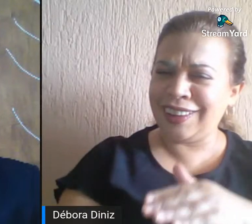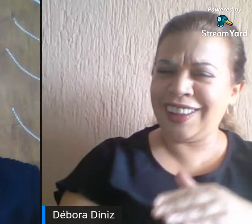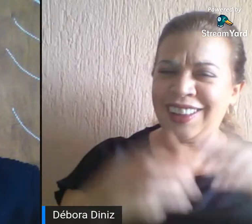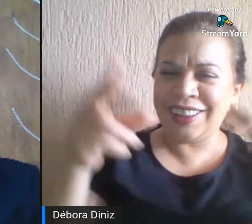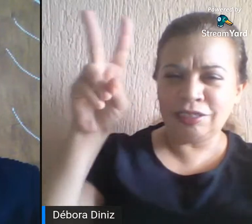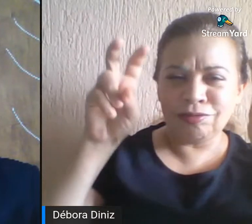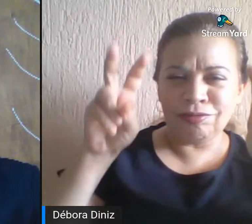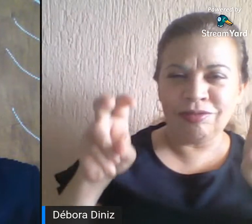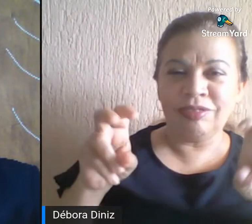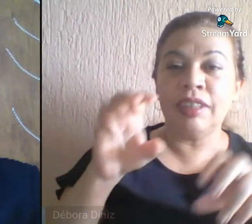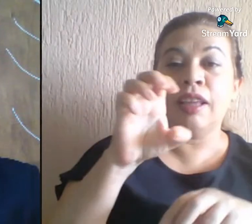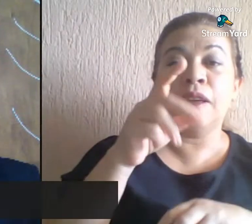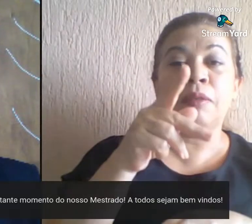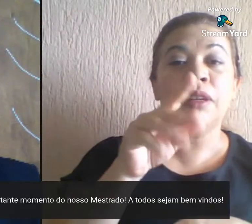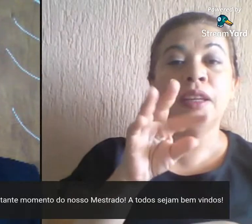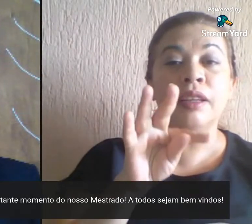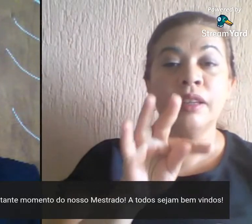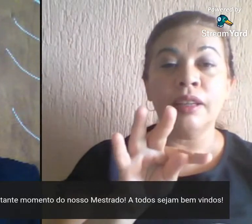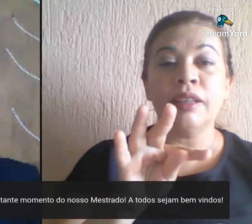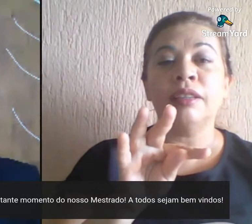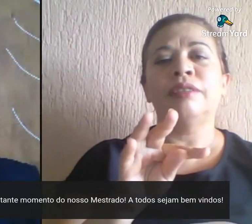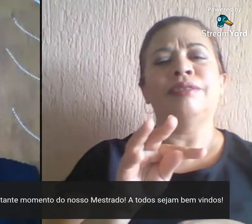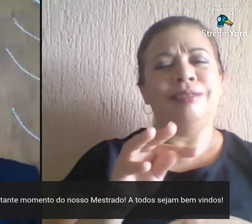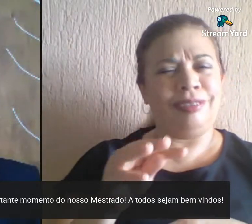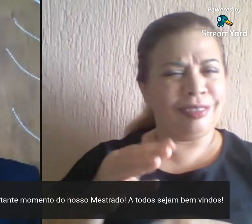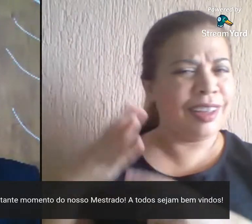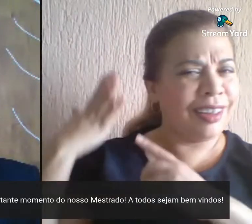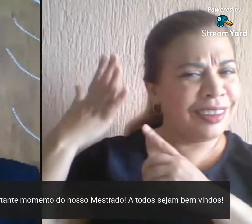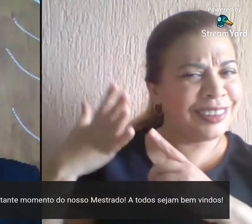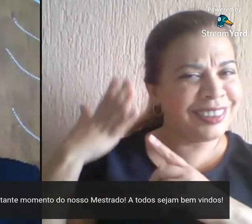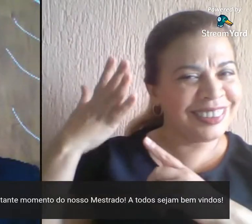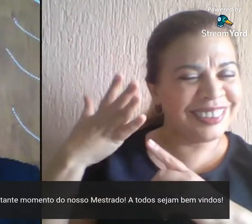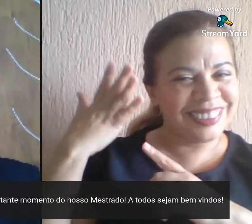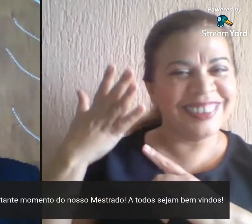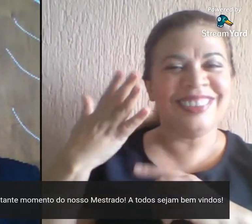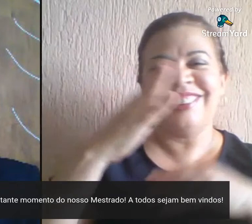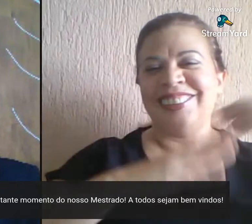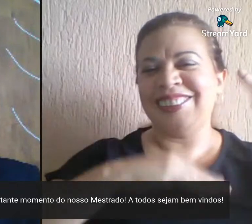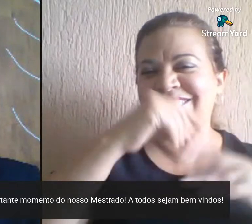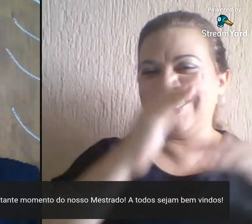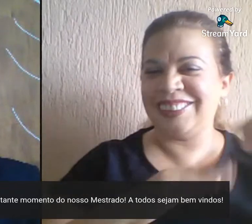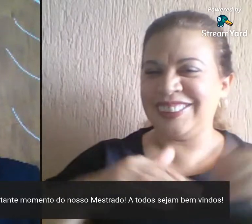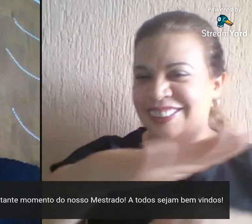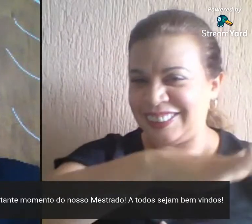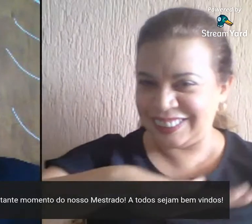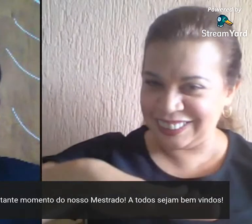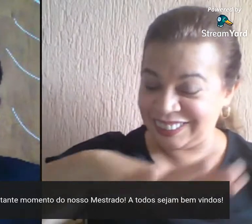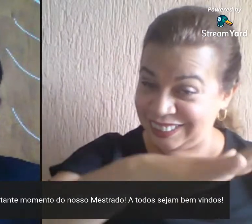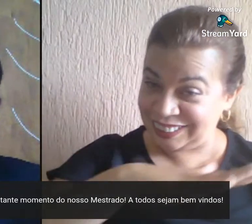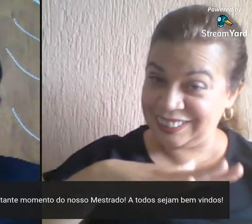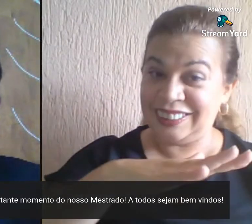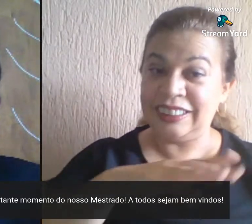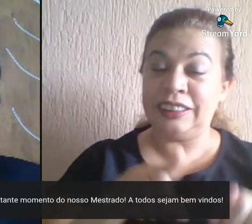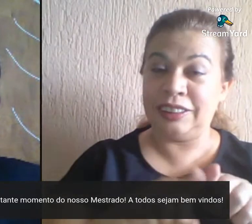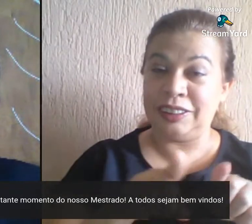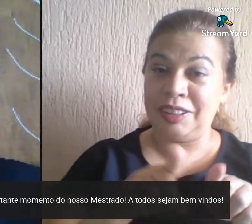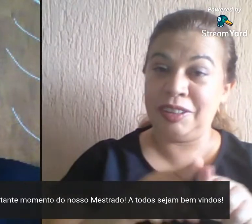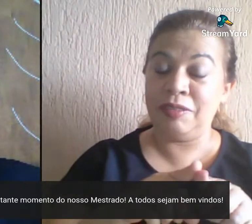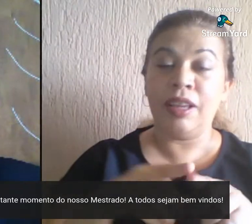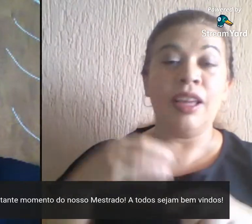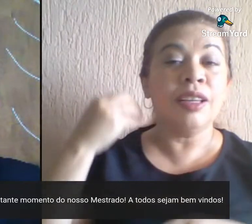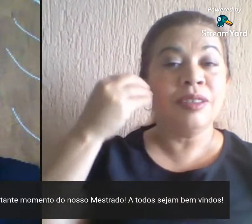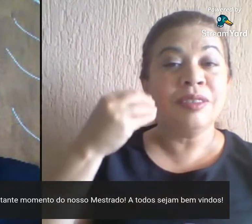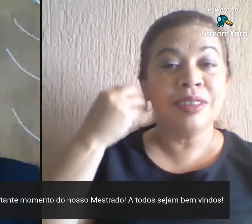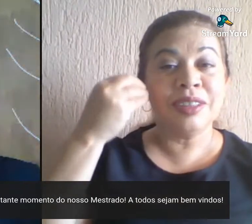em EPT, através de palestras com estudiosos da área e relatos de experiências dos egressos.